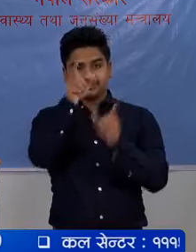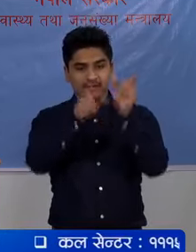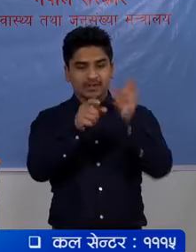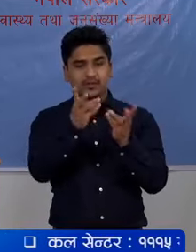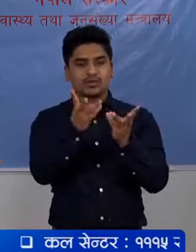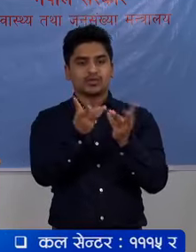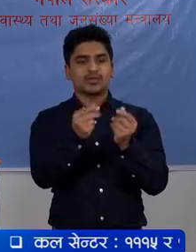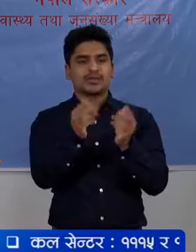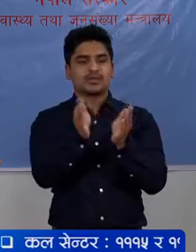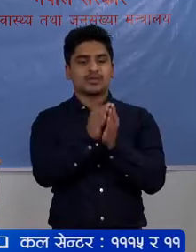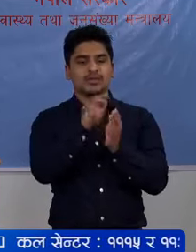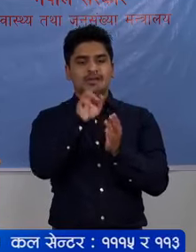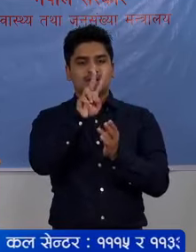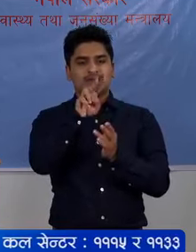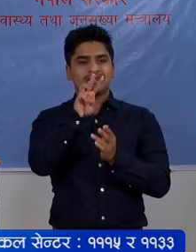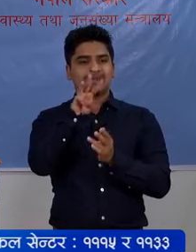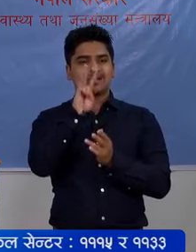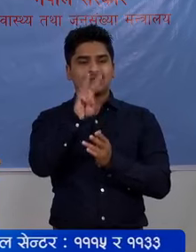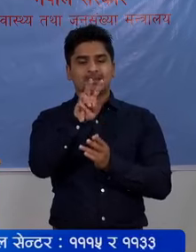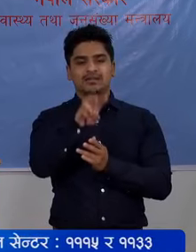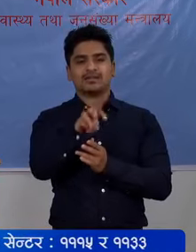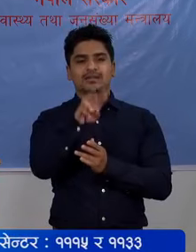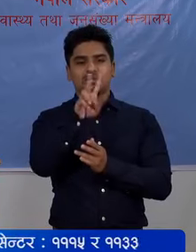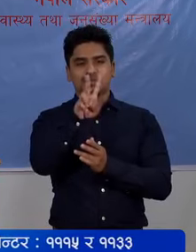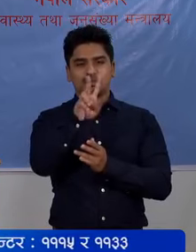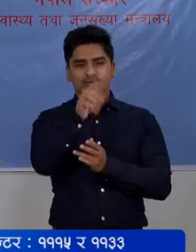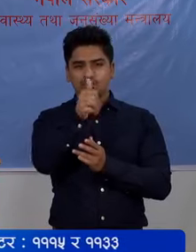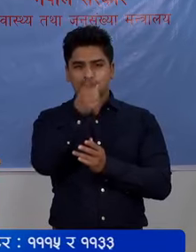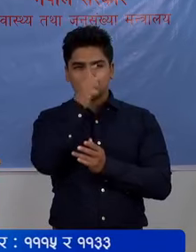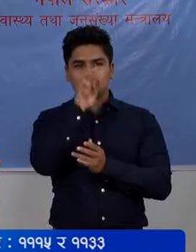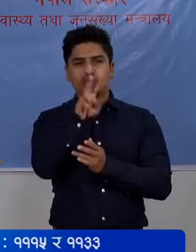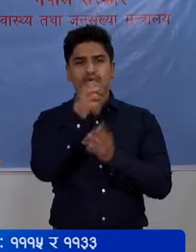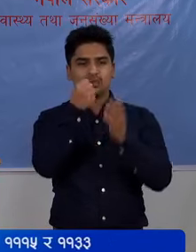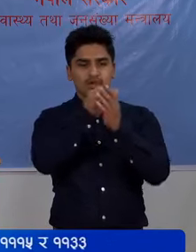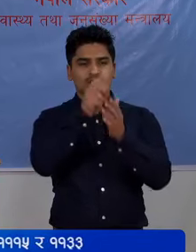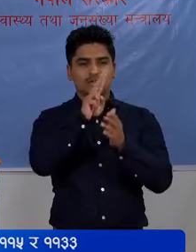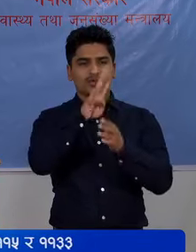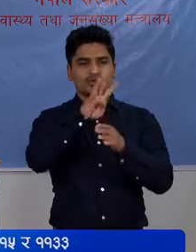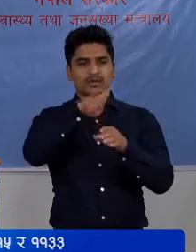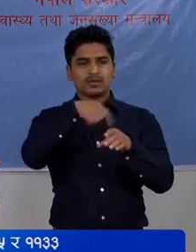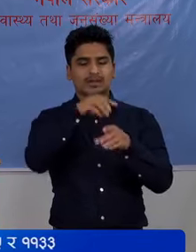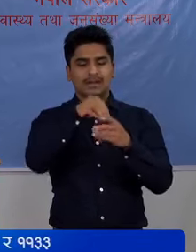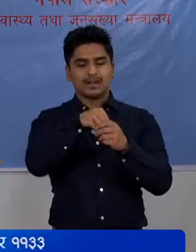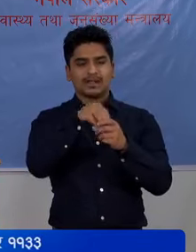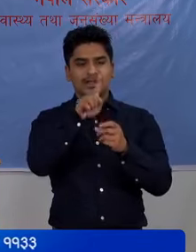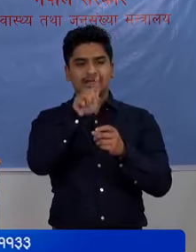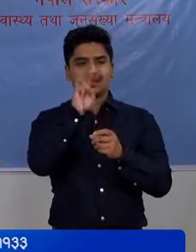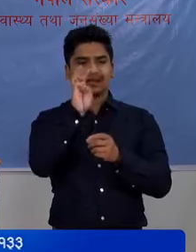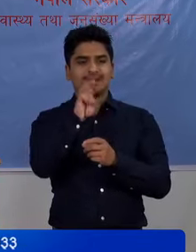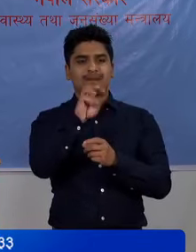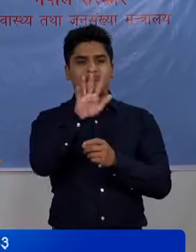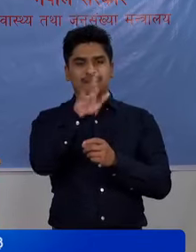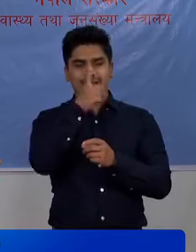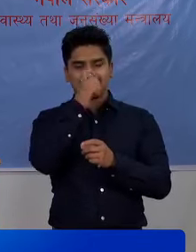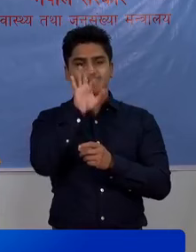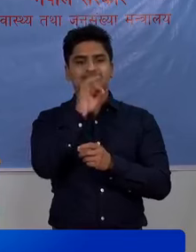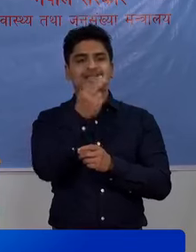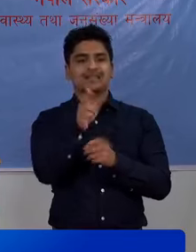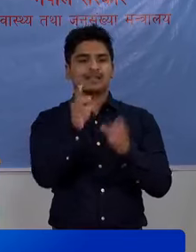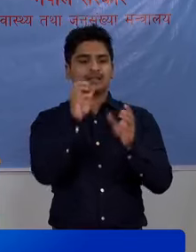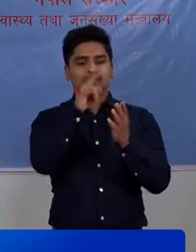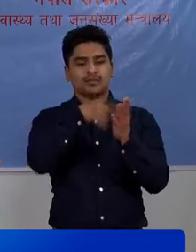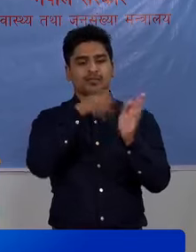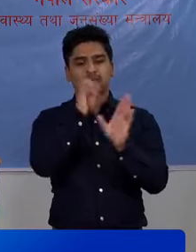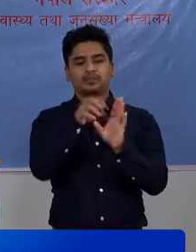को संख्या त्याइस जार 602 इपुगे को छा। आप्र जास्मदै ग़ता 24 गन्टा मा एक हजेर 308 नाले इनचिक गरूनी भाएको चा।